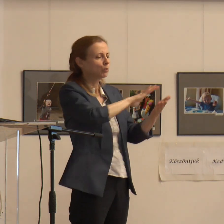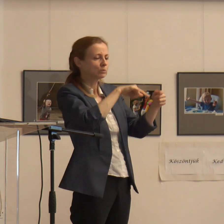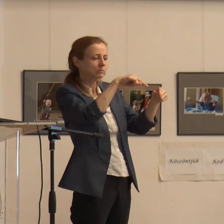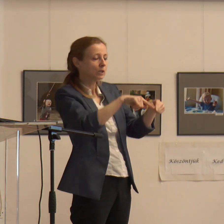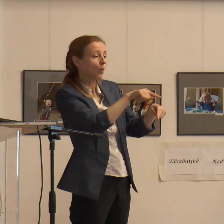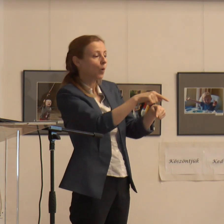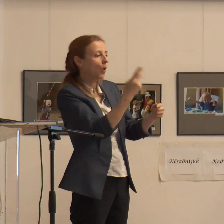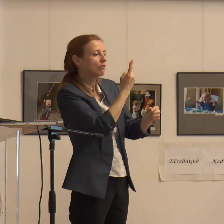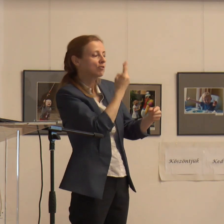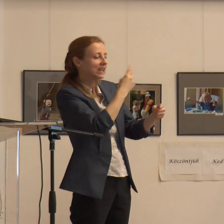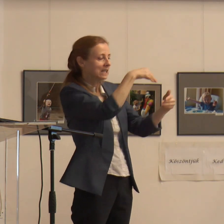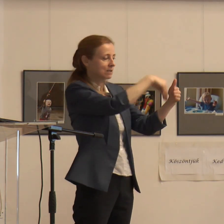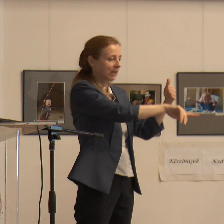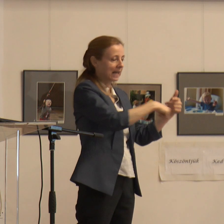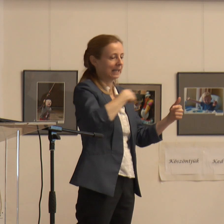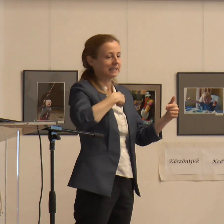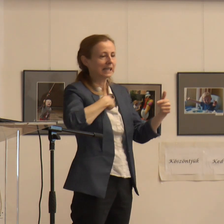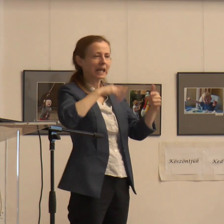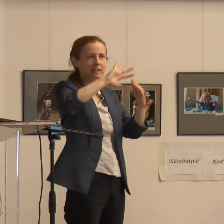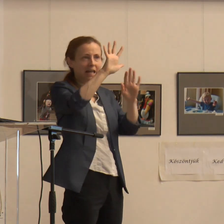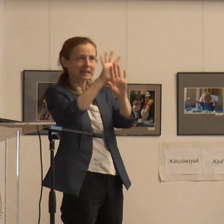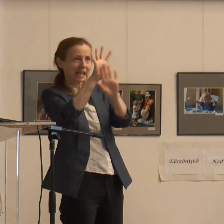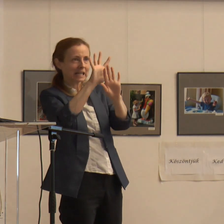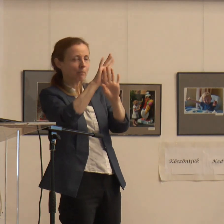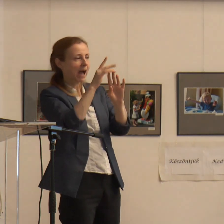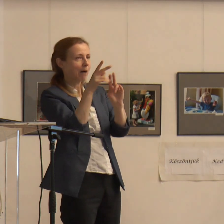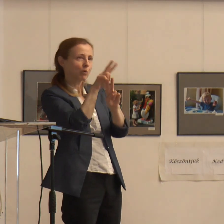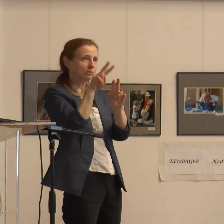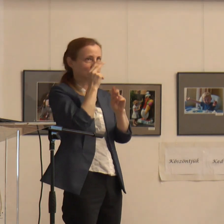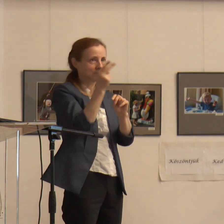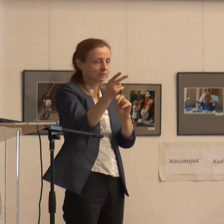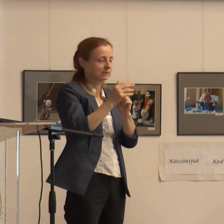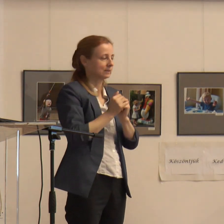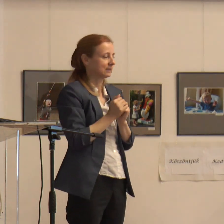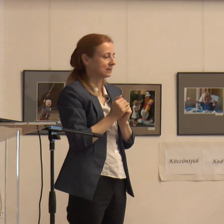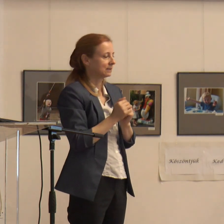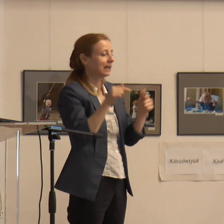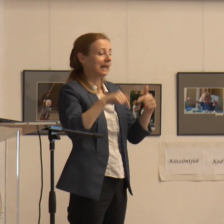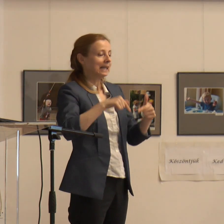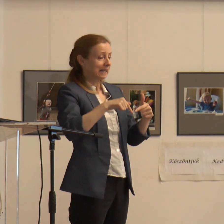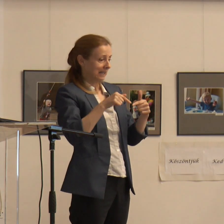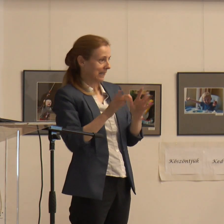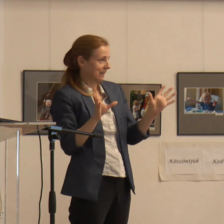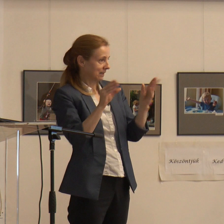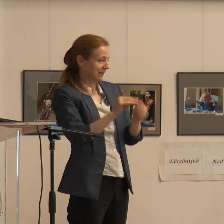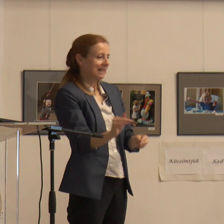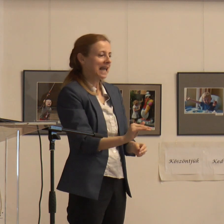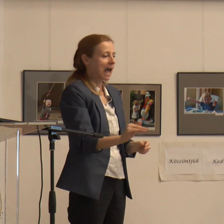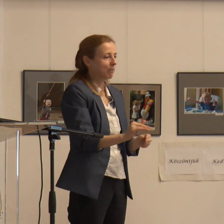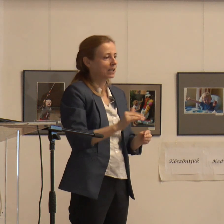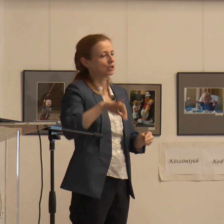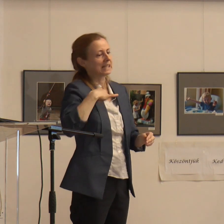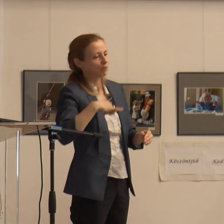a vízfenekét, én a néli bábot hosszasan szemlélvét. Így töltöttem vele gyermekségemet